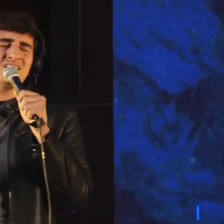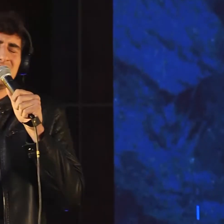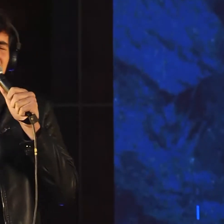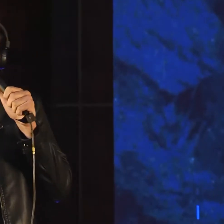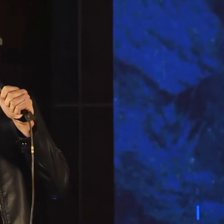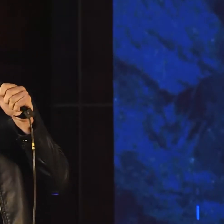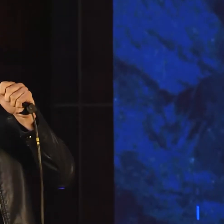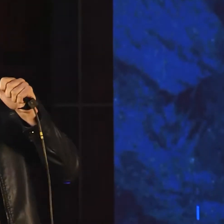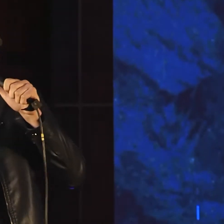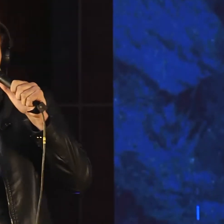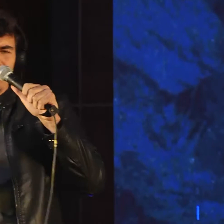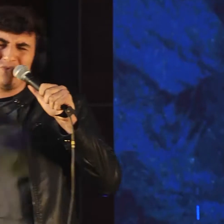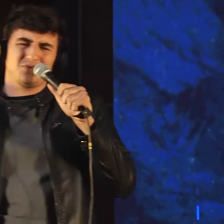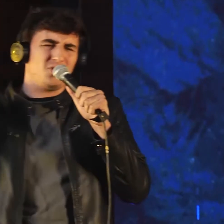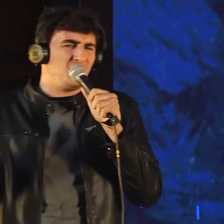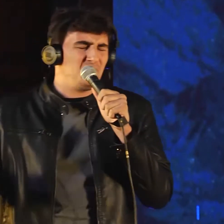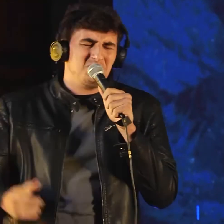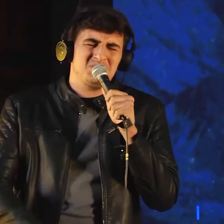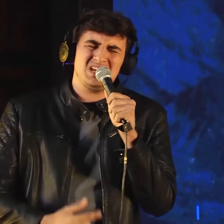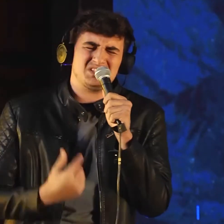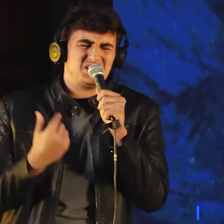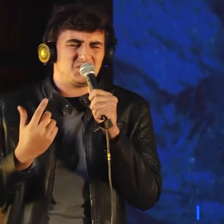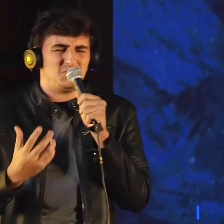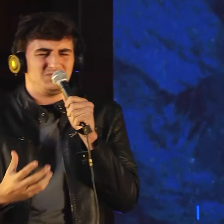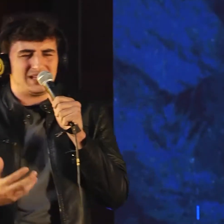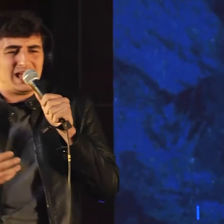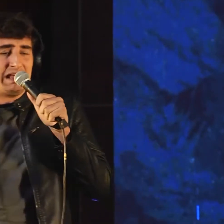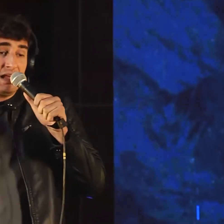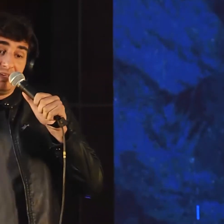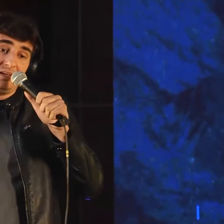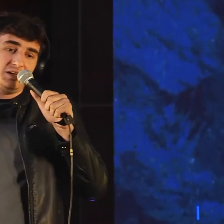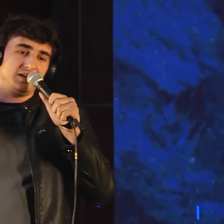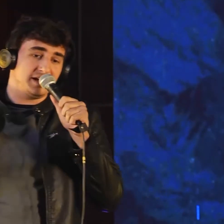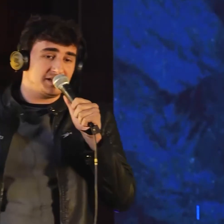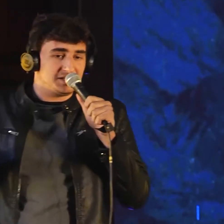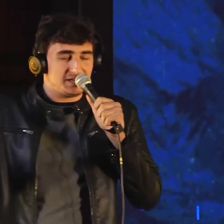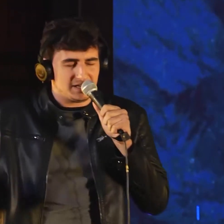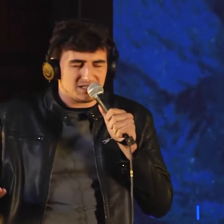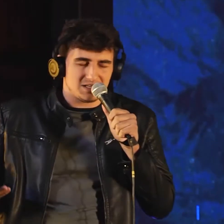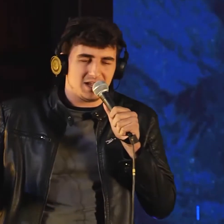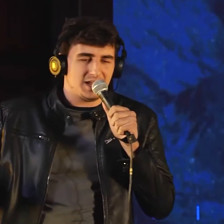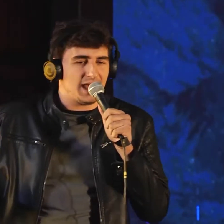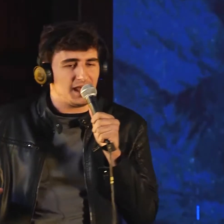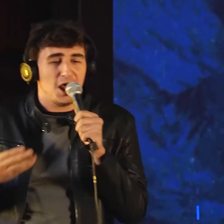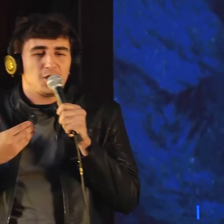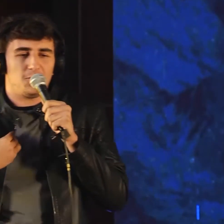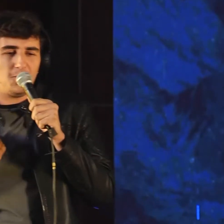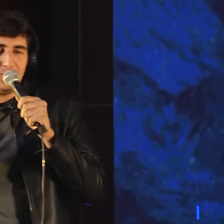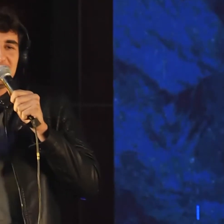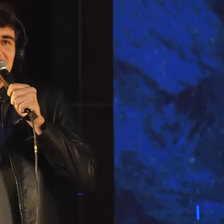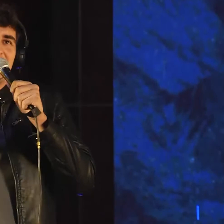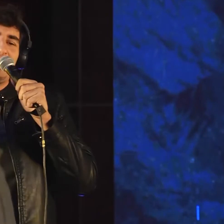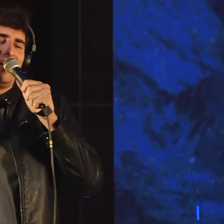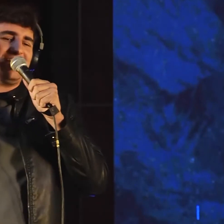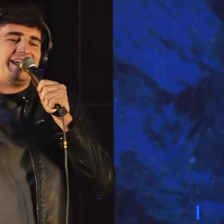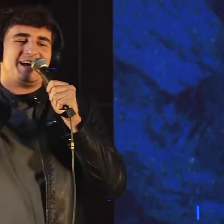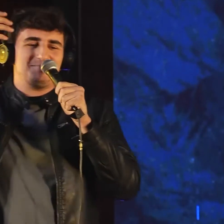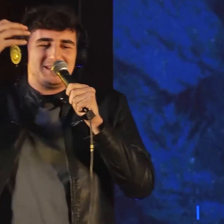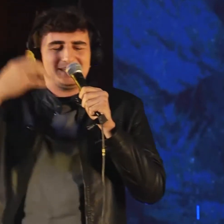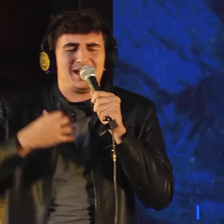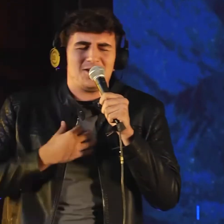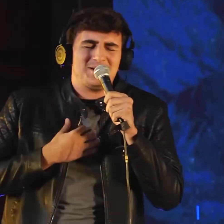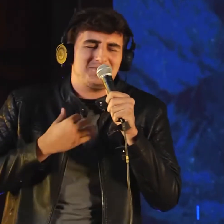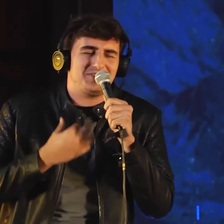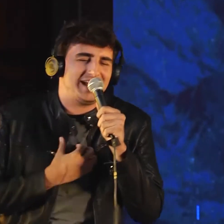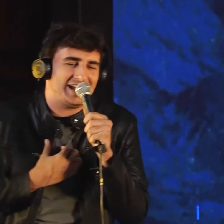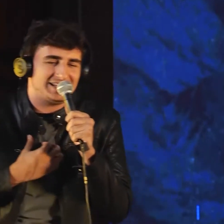viver. Com fogo me circunda, que hei de recear, com o seu maná